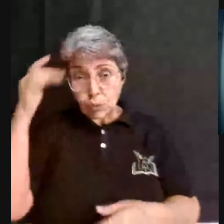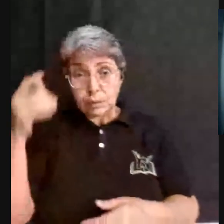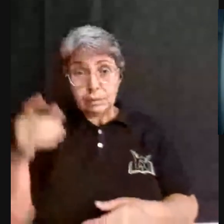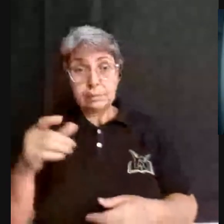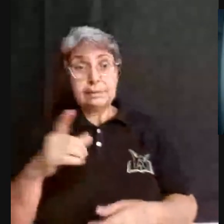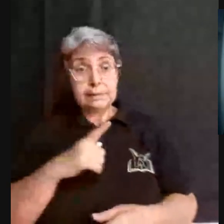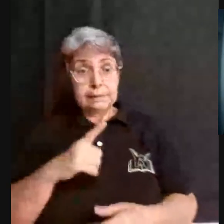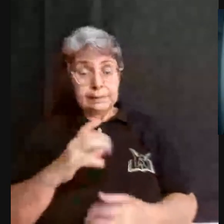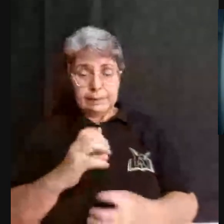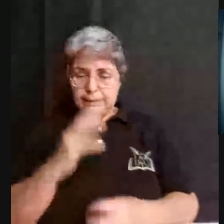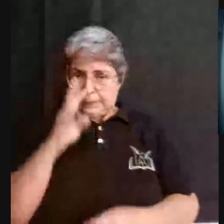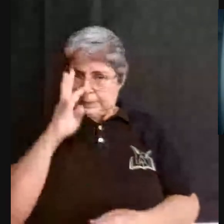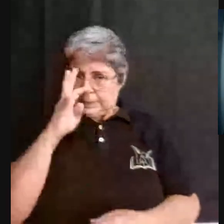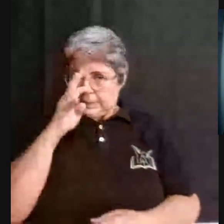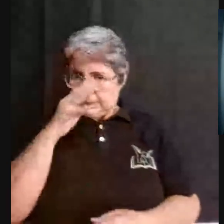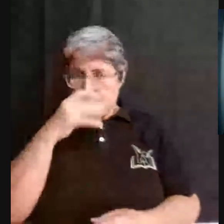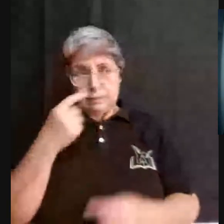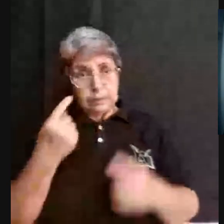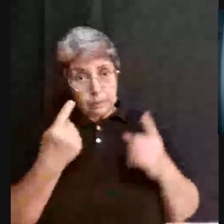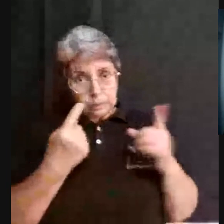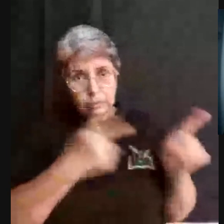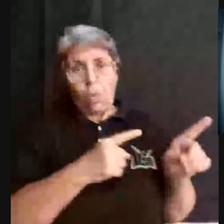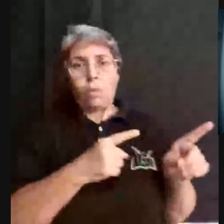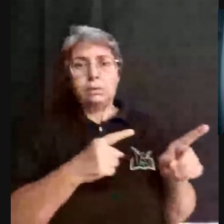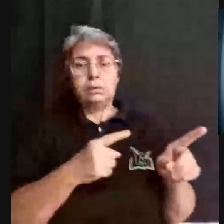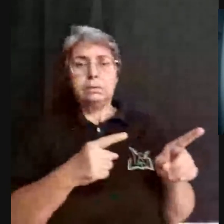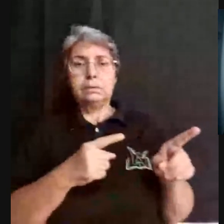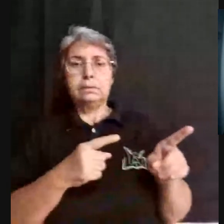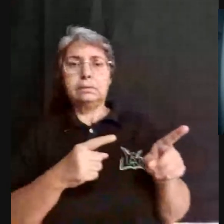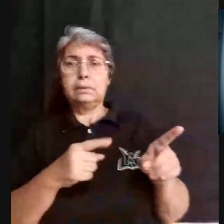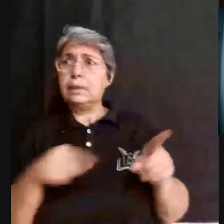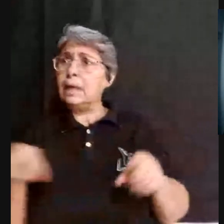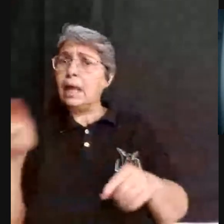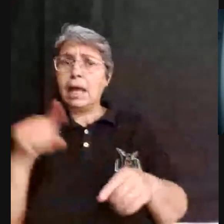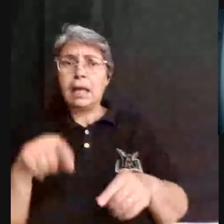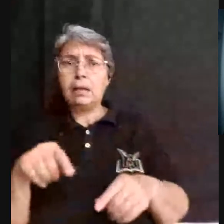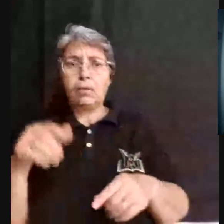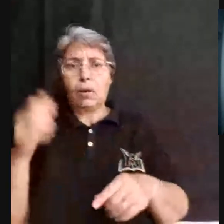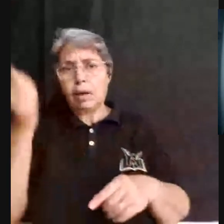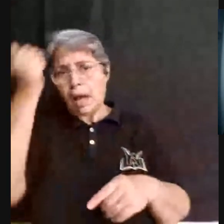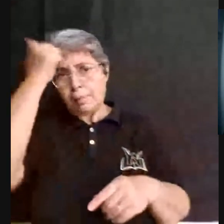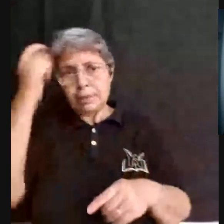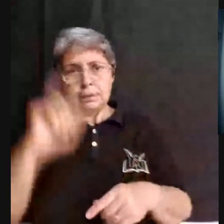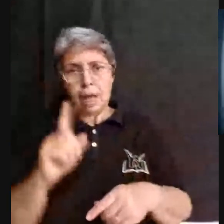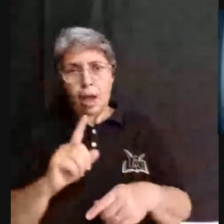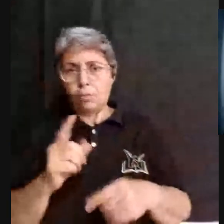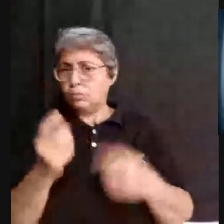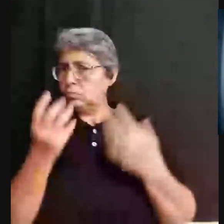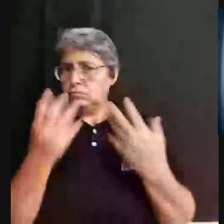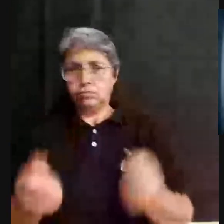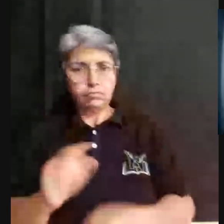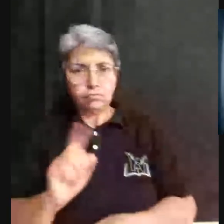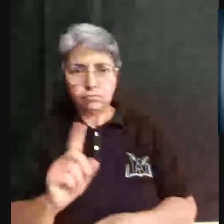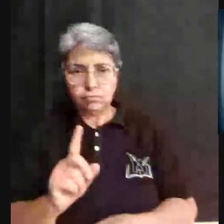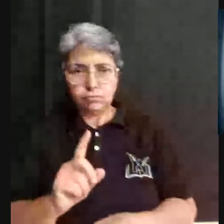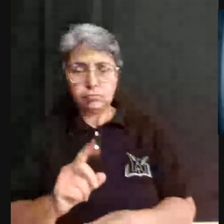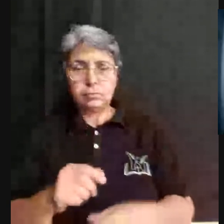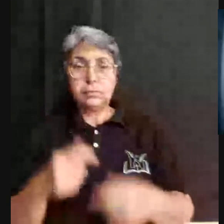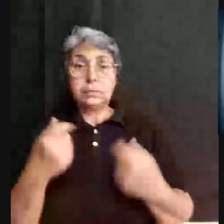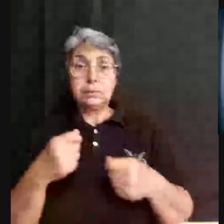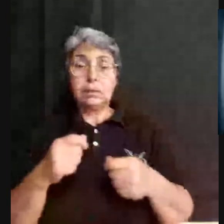a Conferência Geral precisaram ao menos aceitá-la, ou ao menos